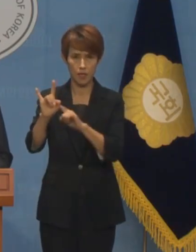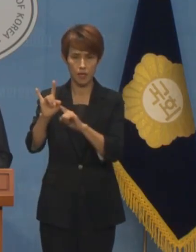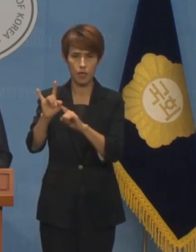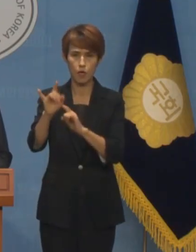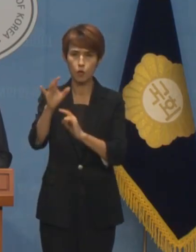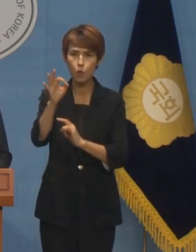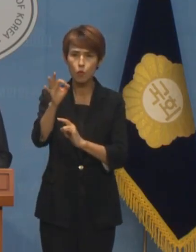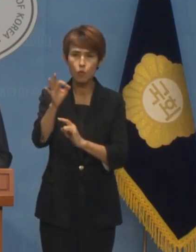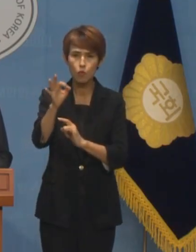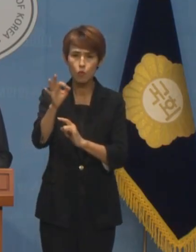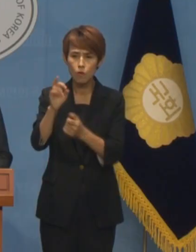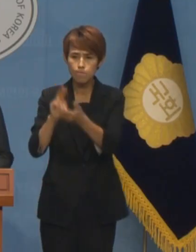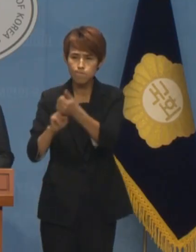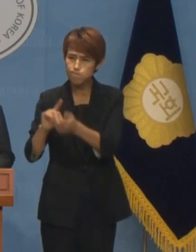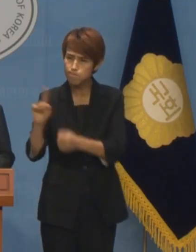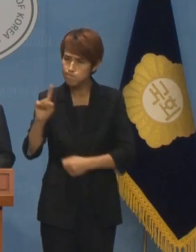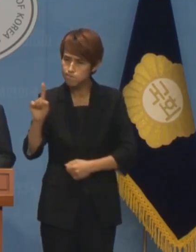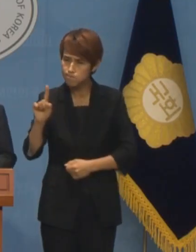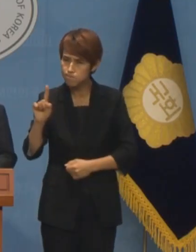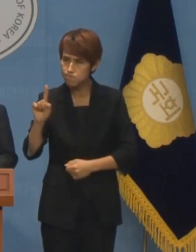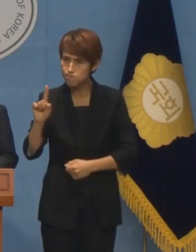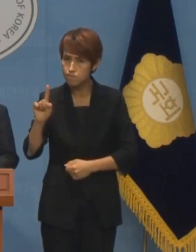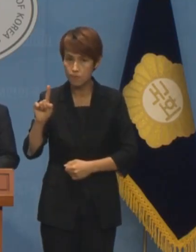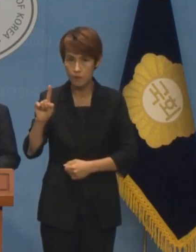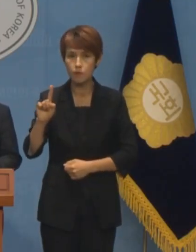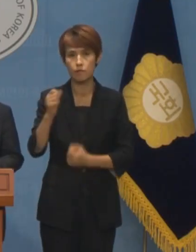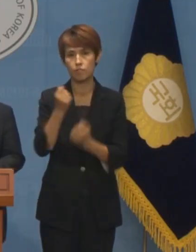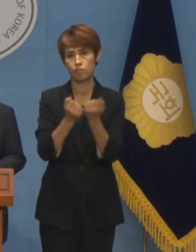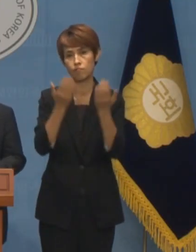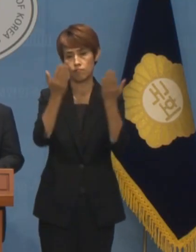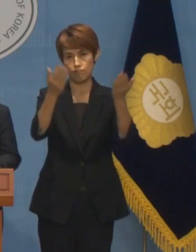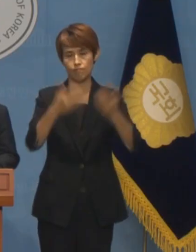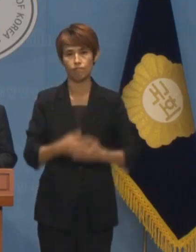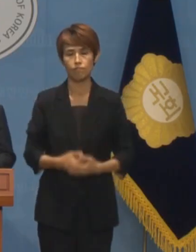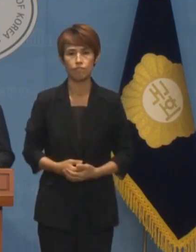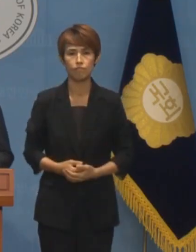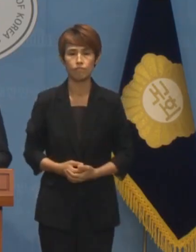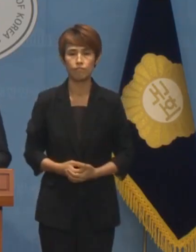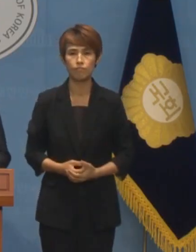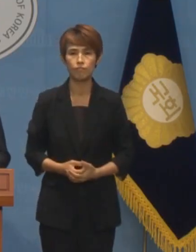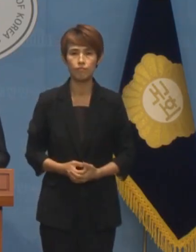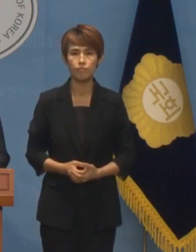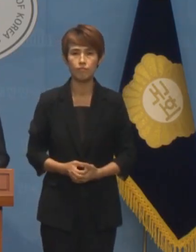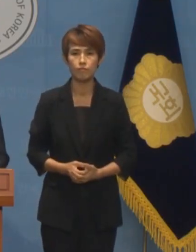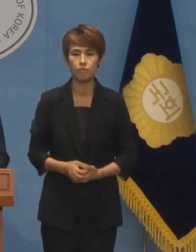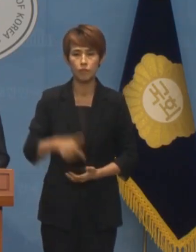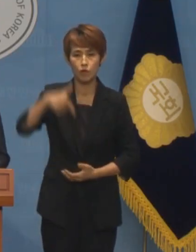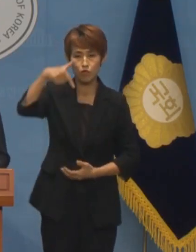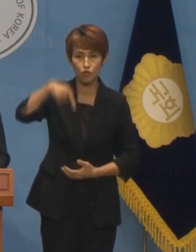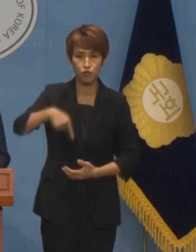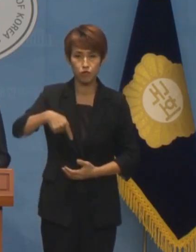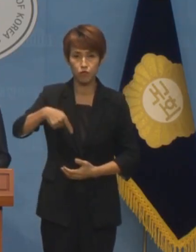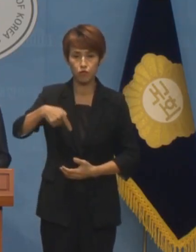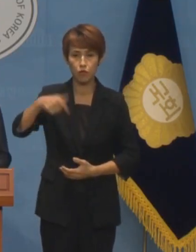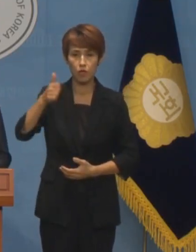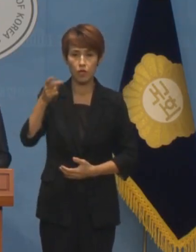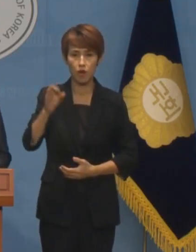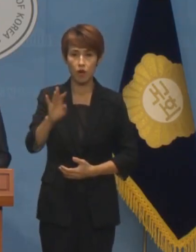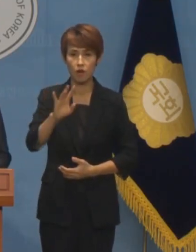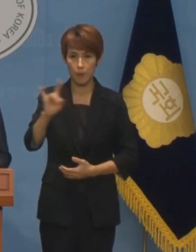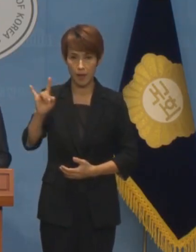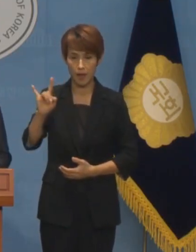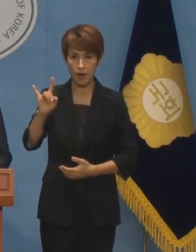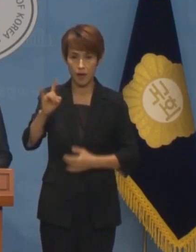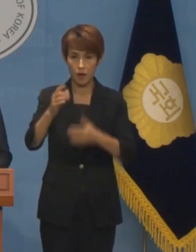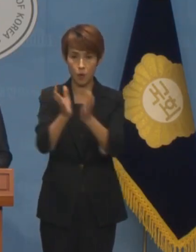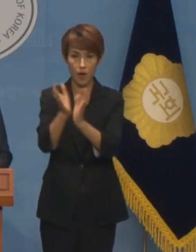돈이 어디에 숨겨 있겠다라는 내용들에 대해서 지금 말씀드리는 겁니다. 지금 구형배 회장